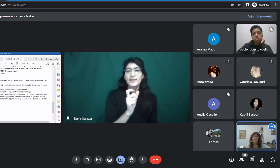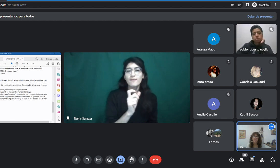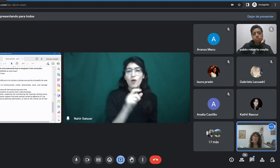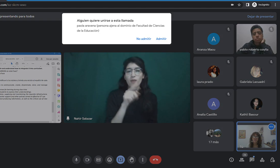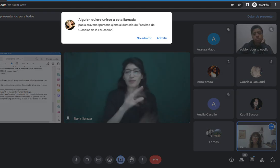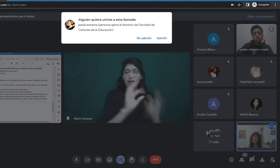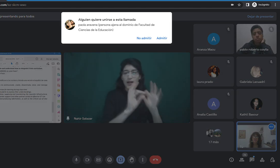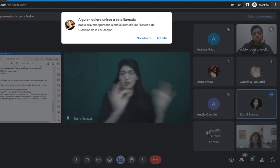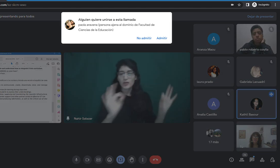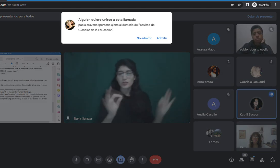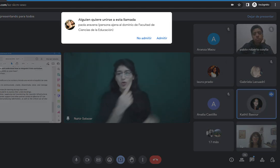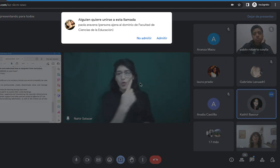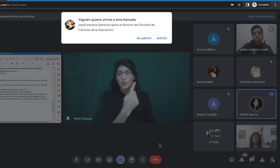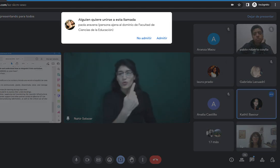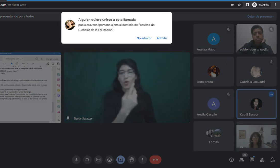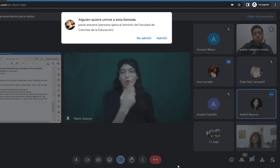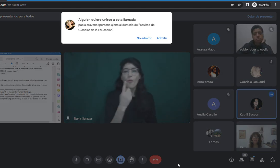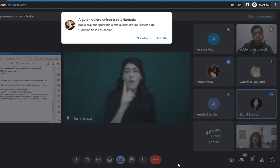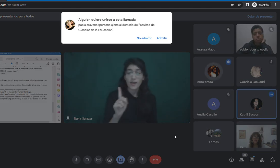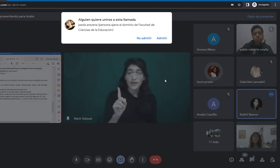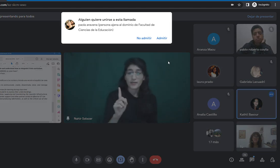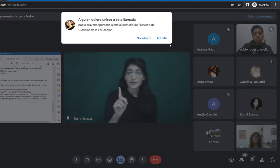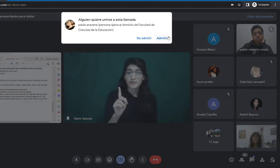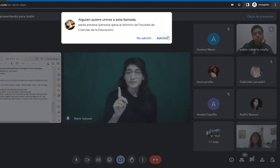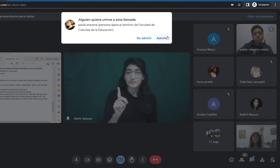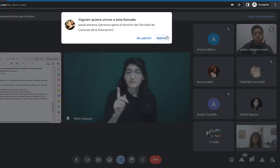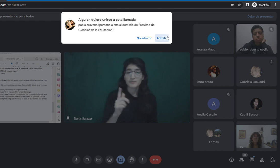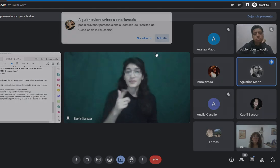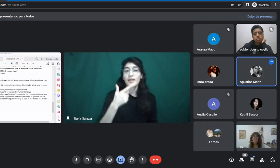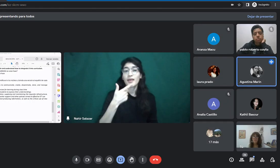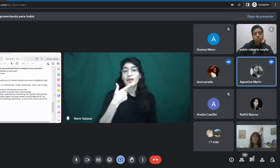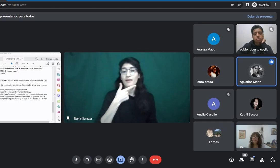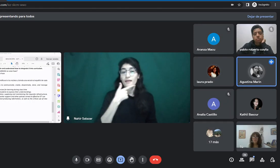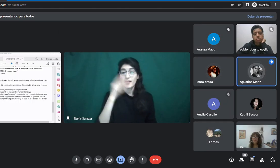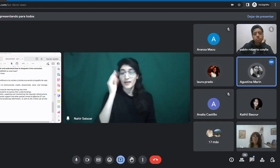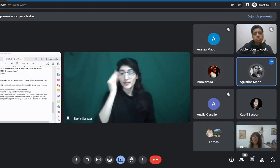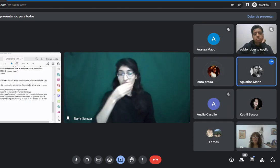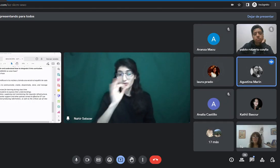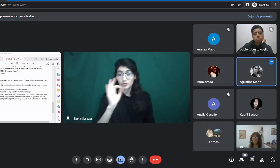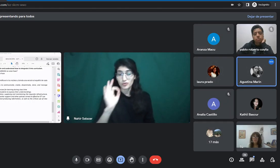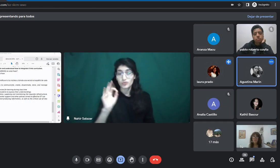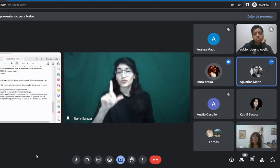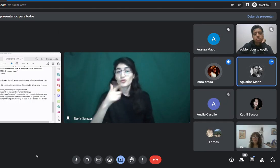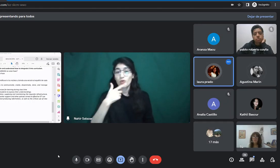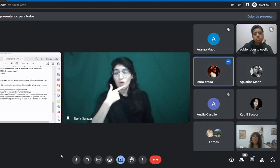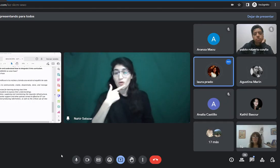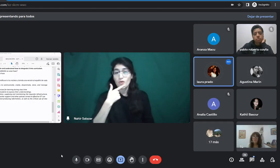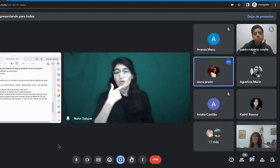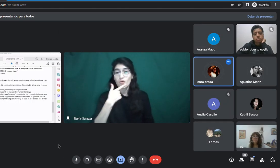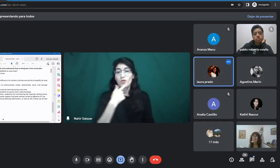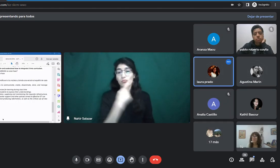Schools. Ticks set,